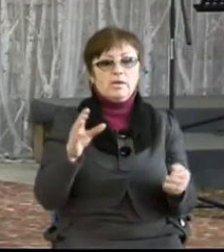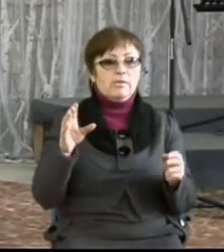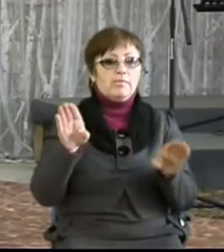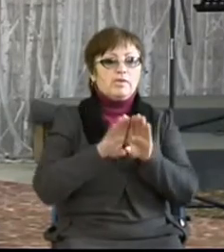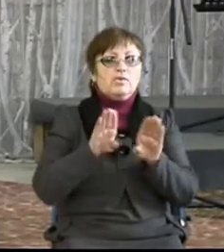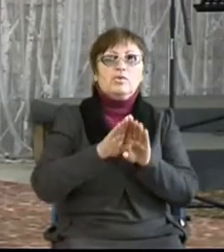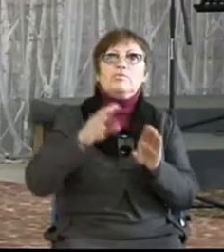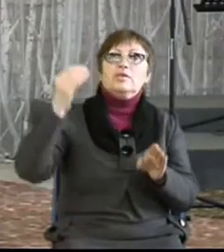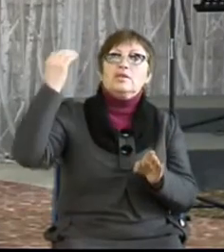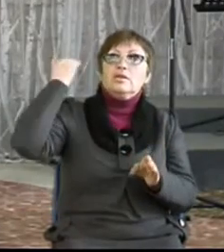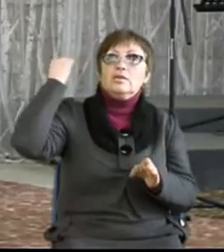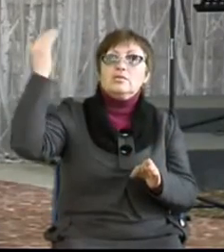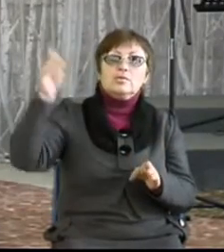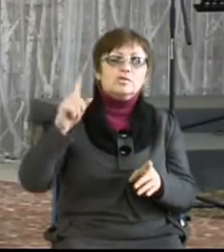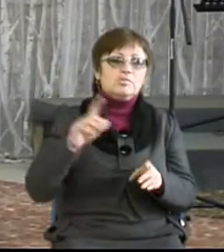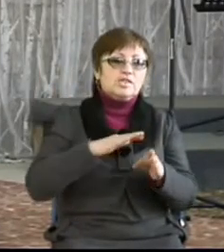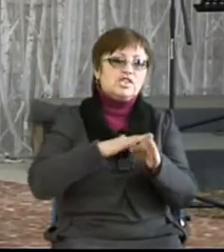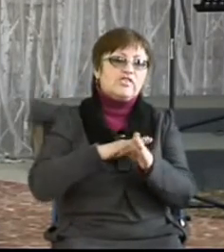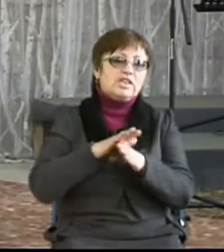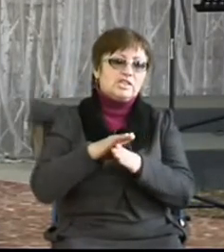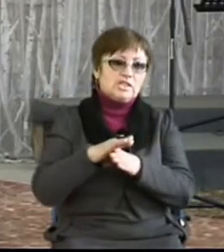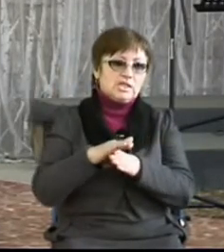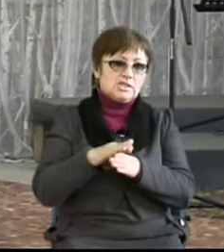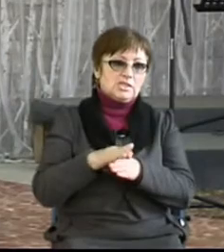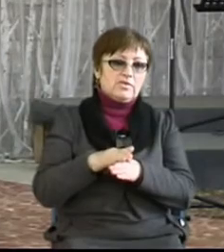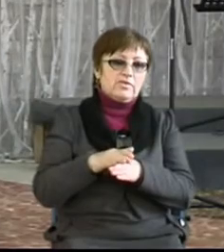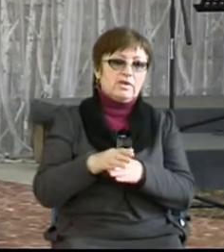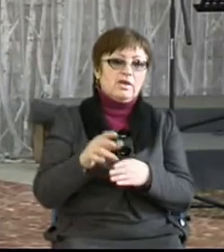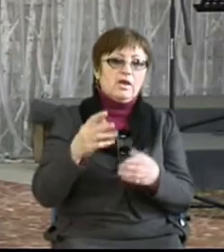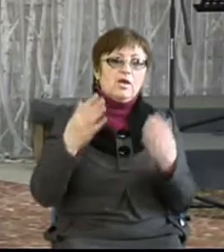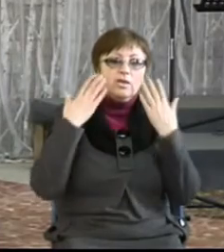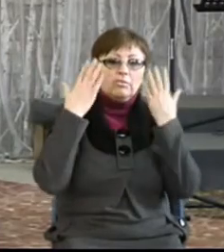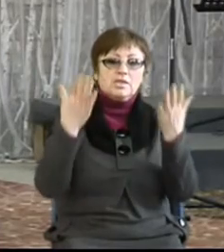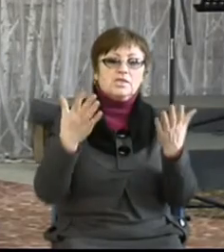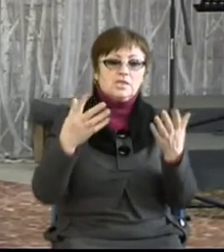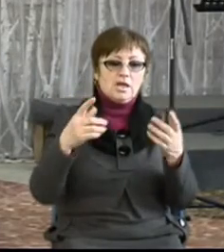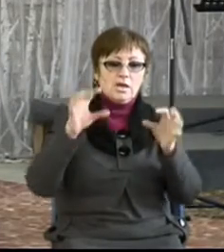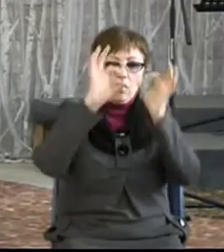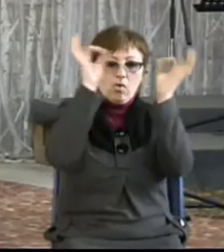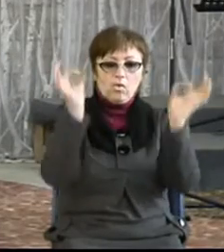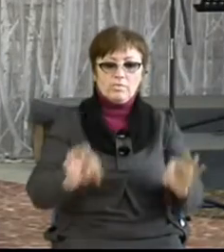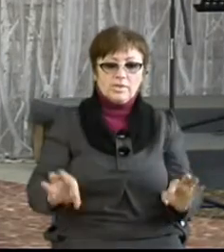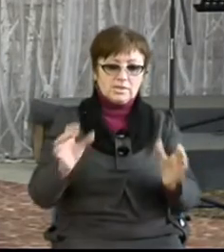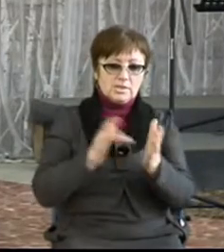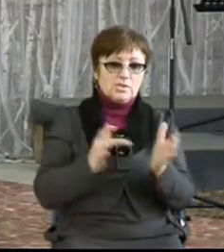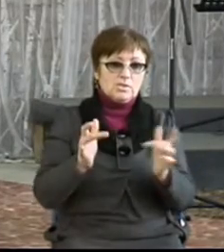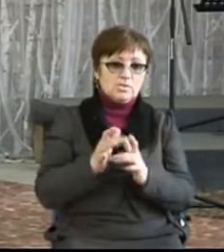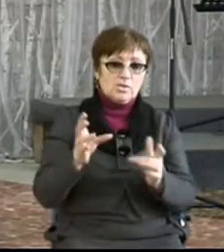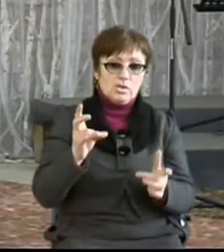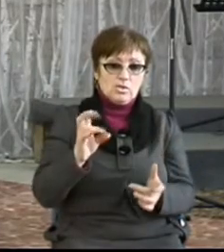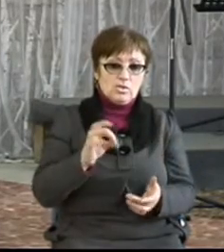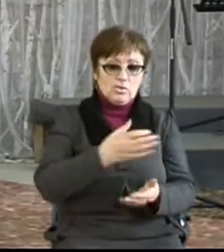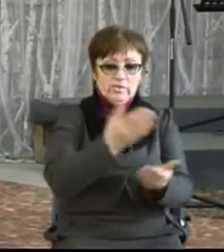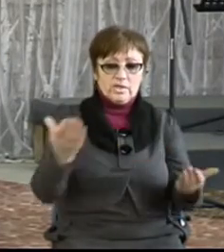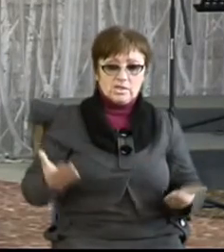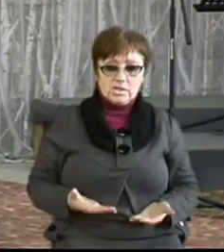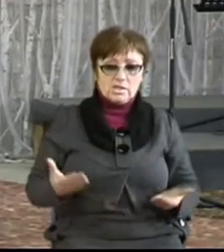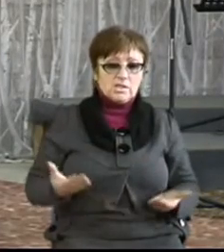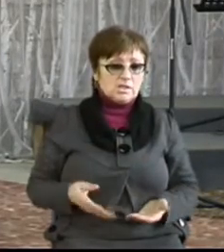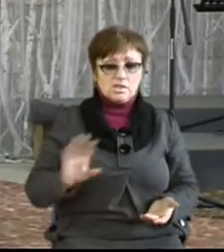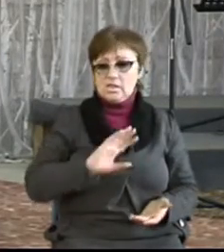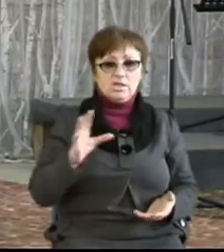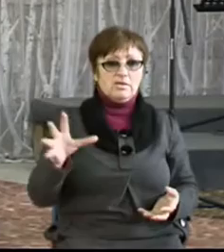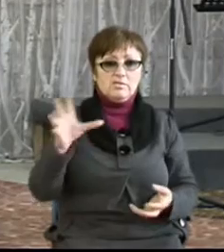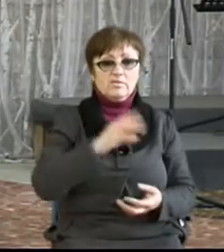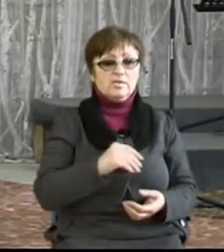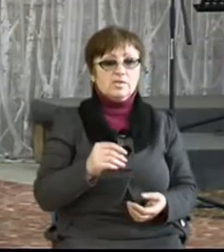подобны Ему, чтобы мы совершенствовались, чтобы отражали образ Иисуса Христа. Но в нашей жизни не всегда только все